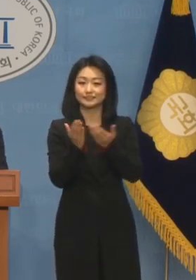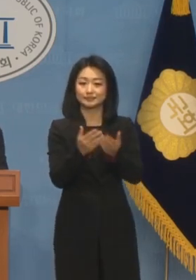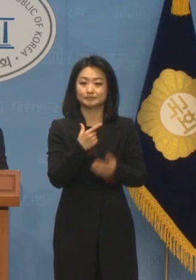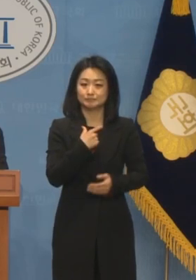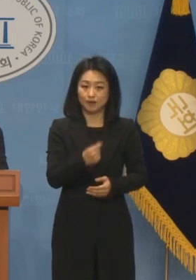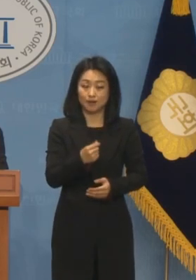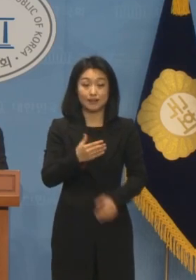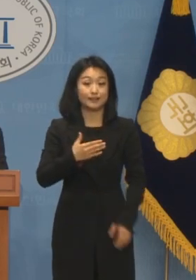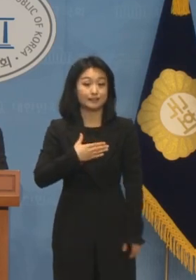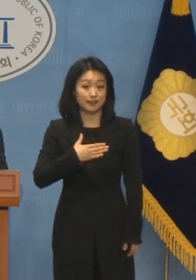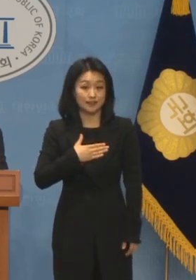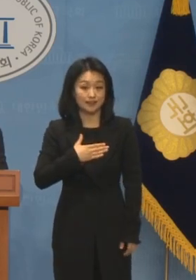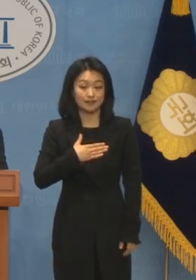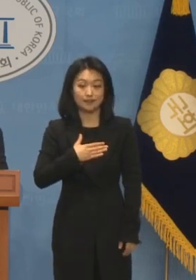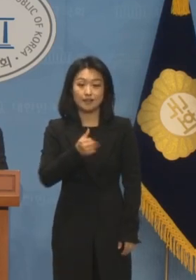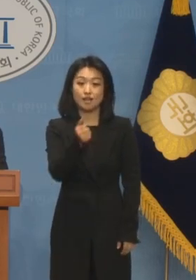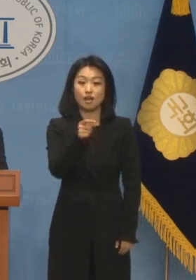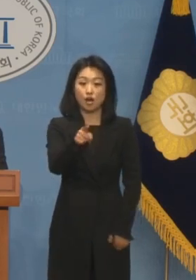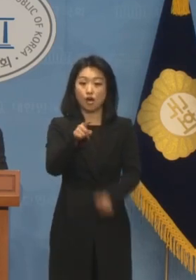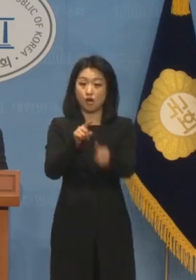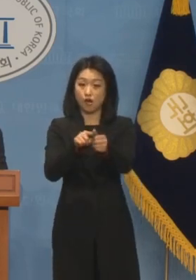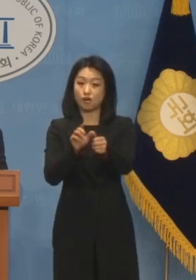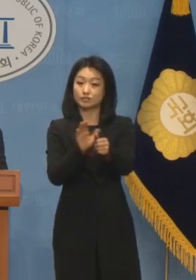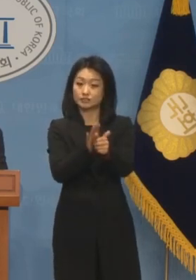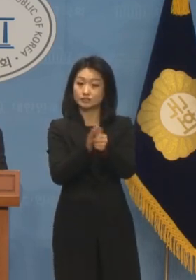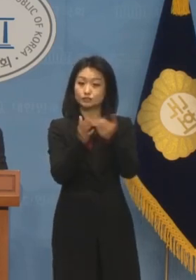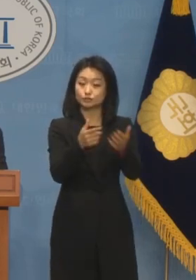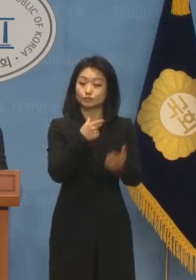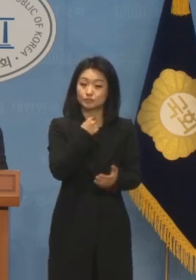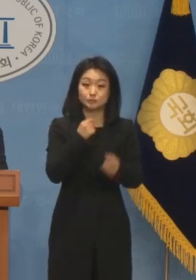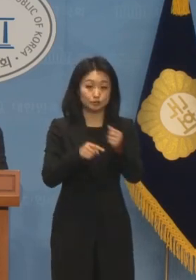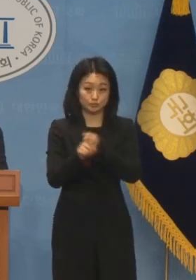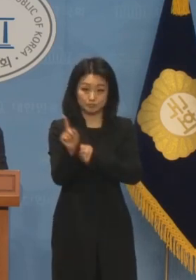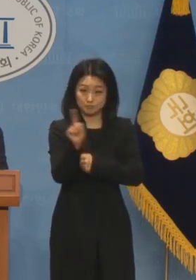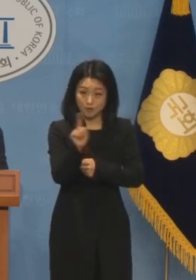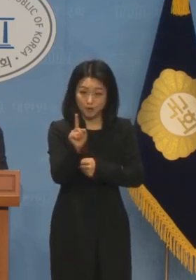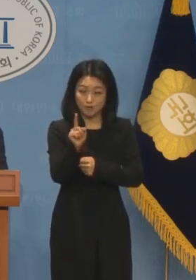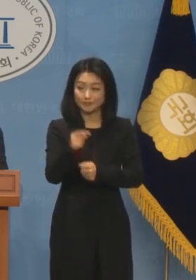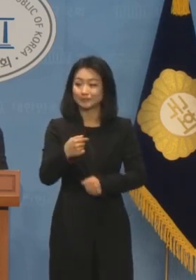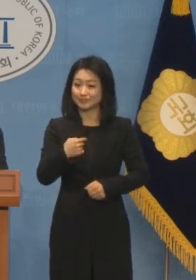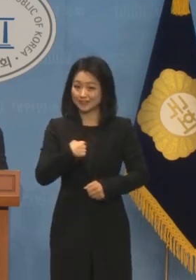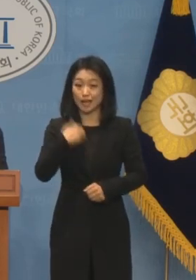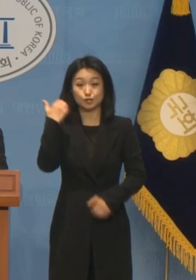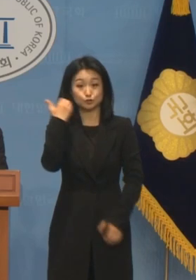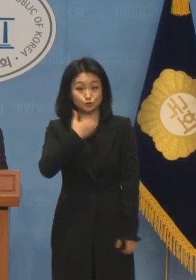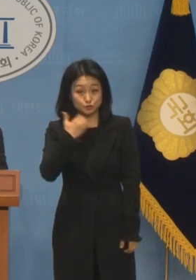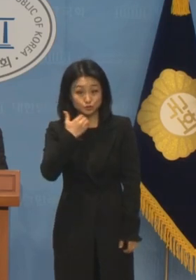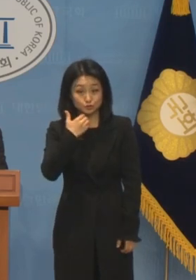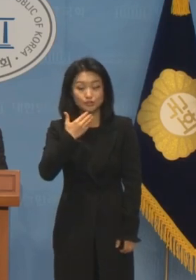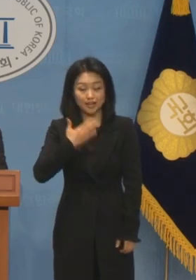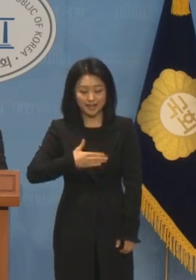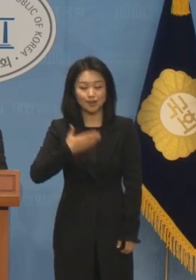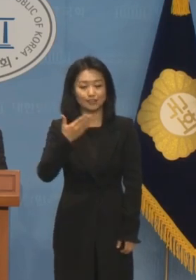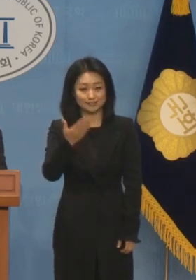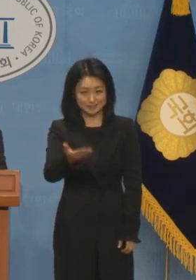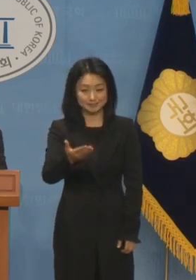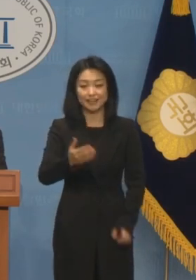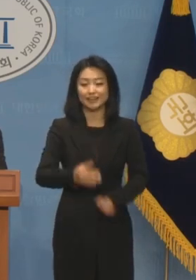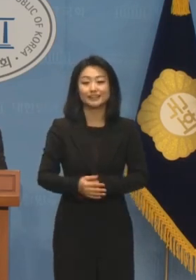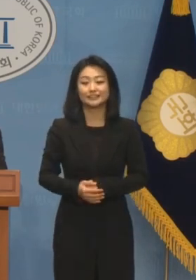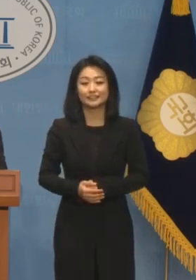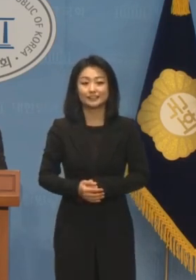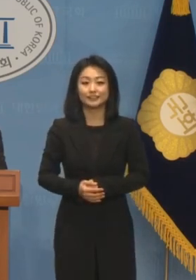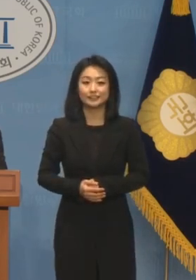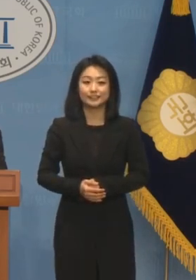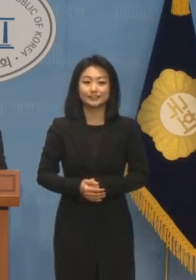제가 왜 허은하 후보를 지지하는가? 저를 잠시 소개한 후 그 이유를 말씀드리겠습니다.